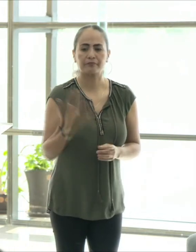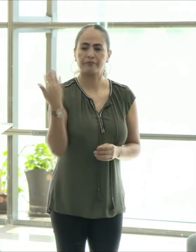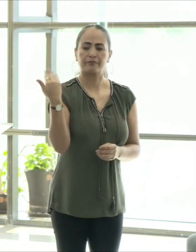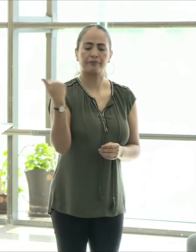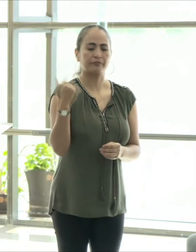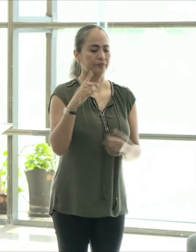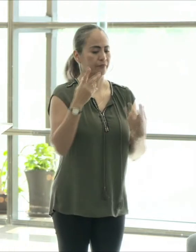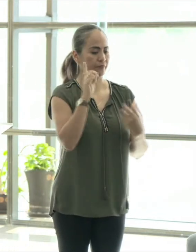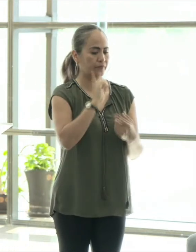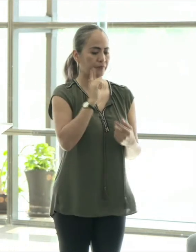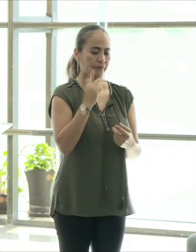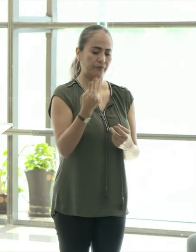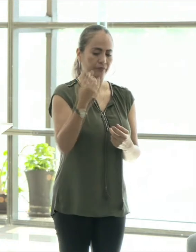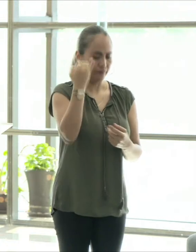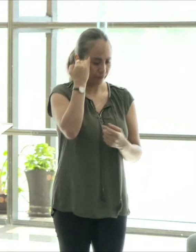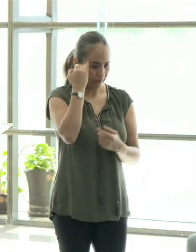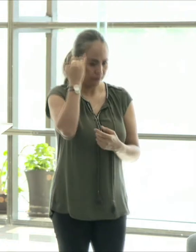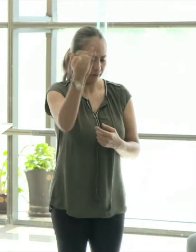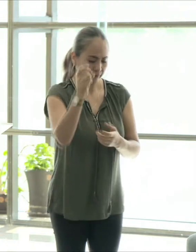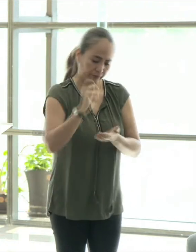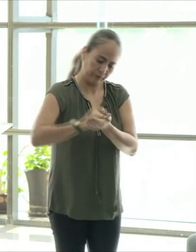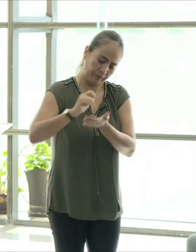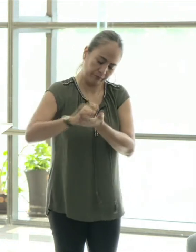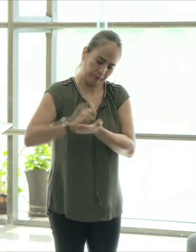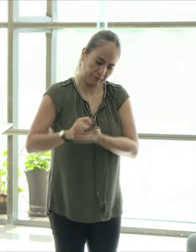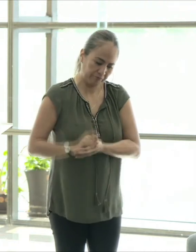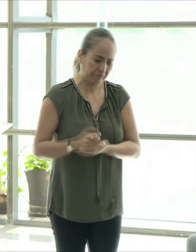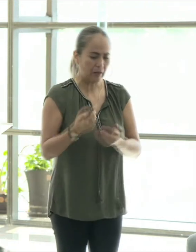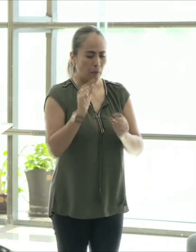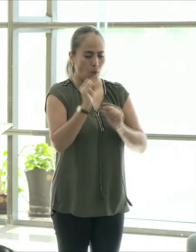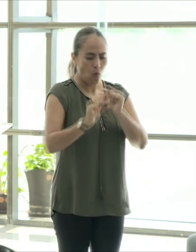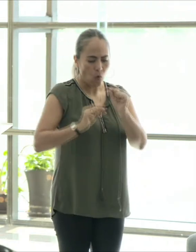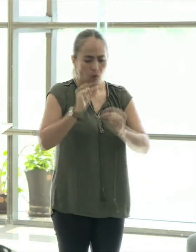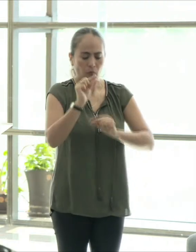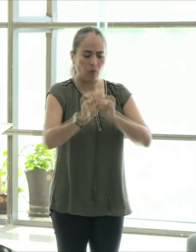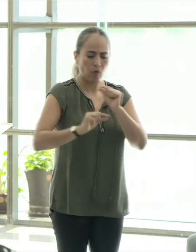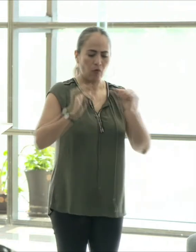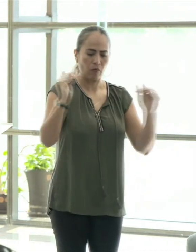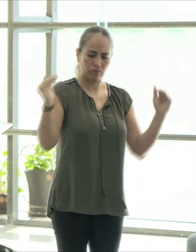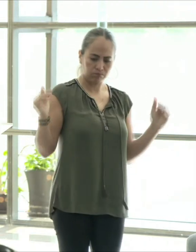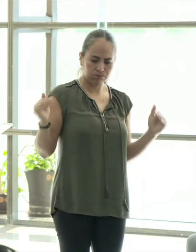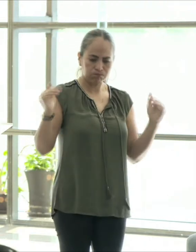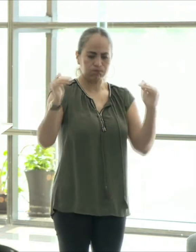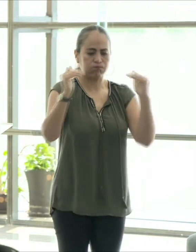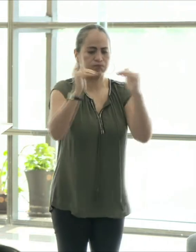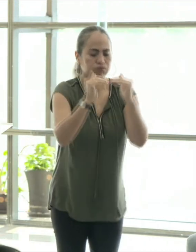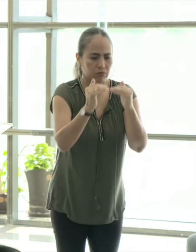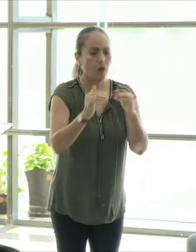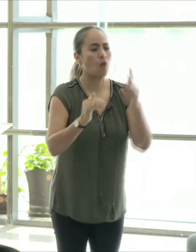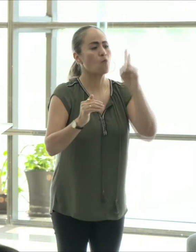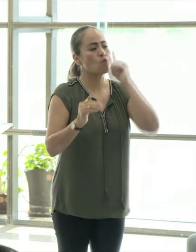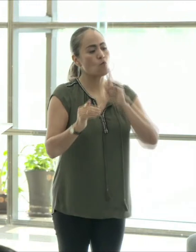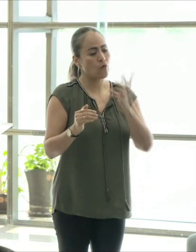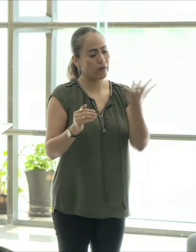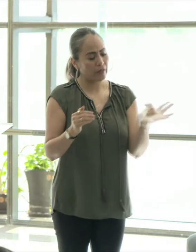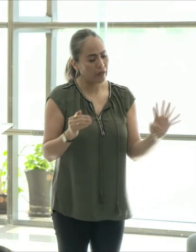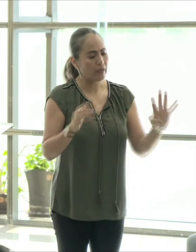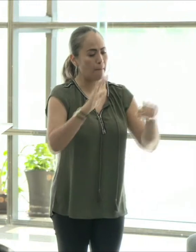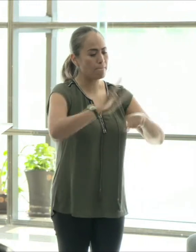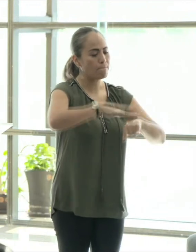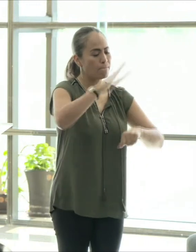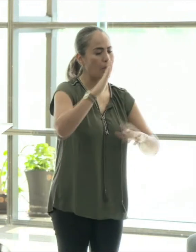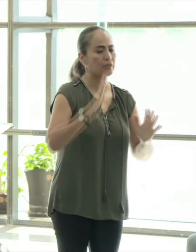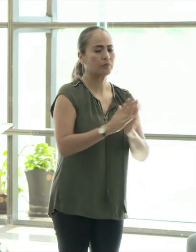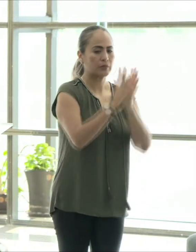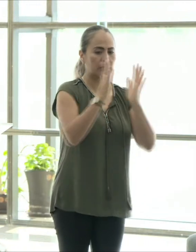las autoras iremos construyendo un andamiaje jurídico igualitario que en donde las mujeres puedan tener una participación en